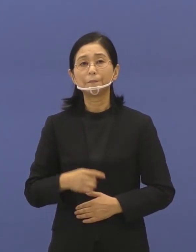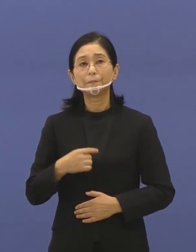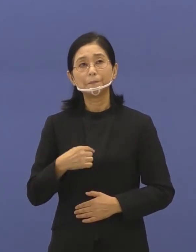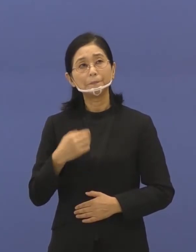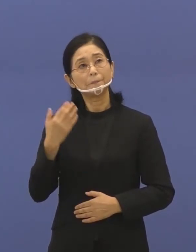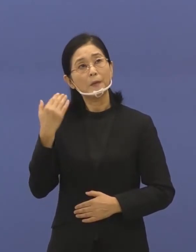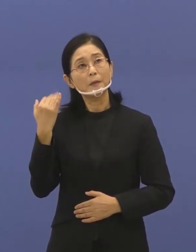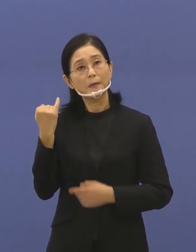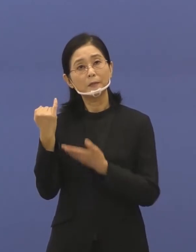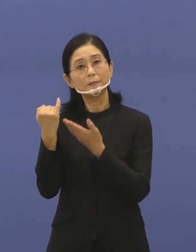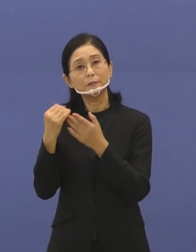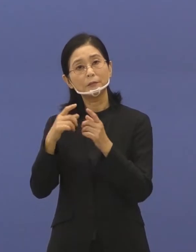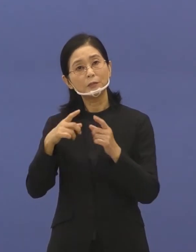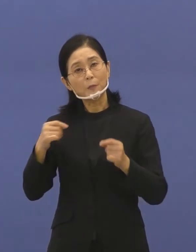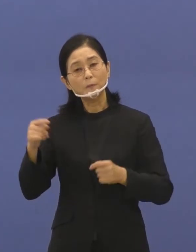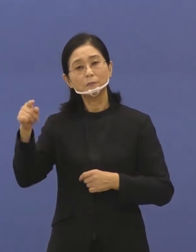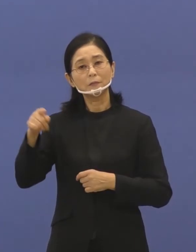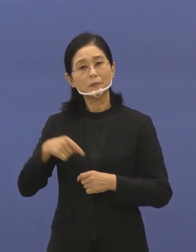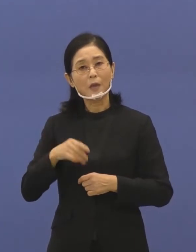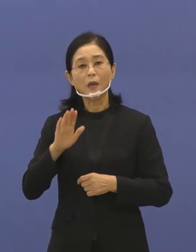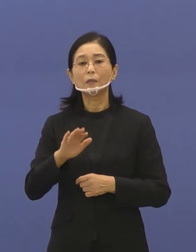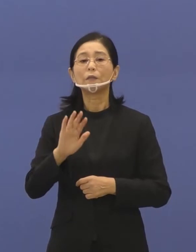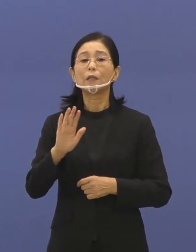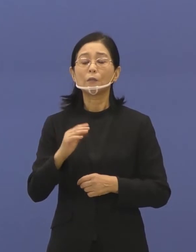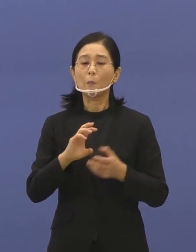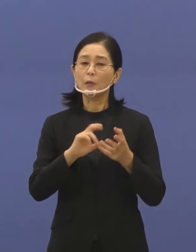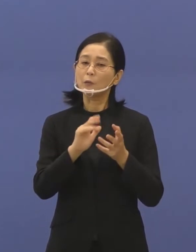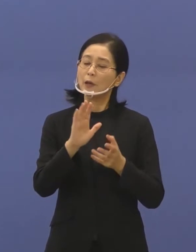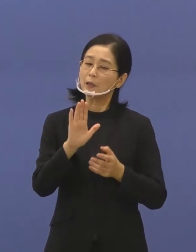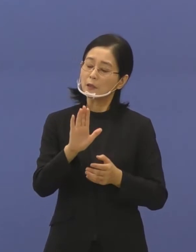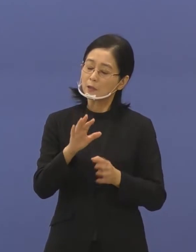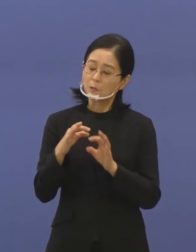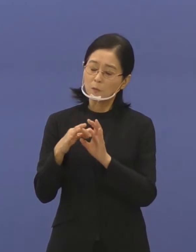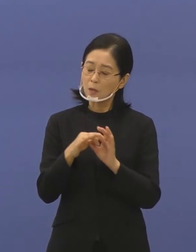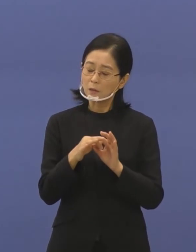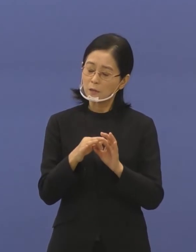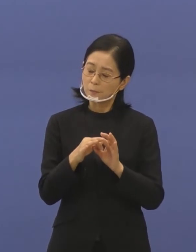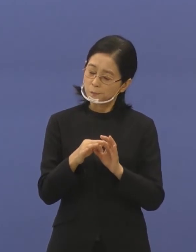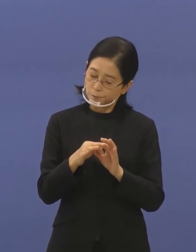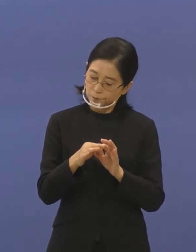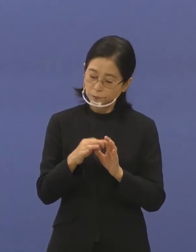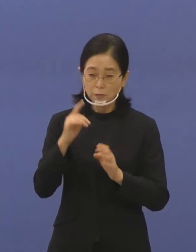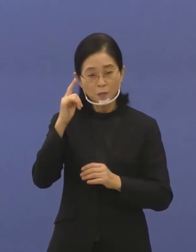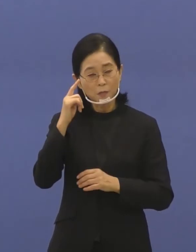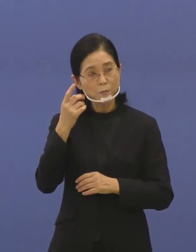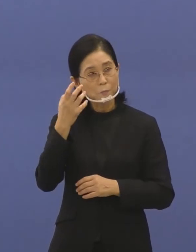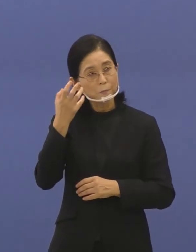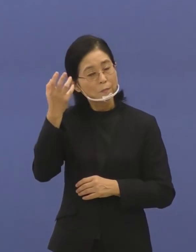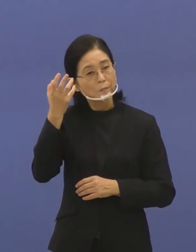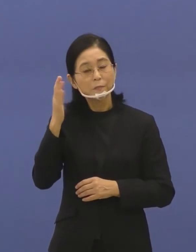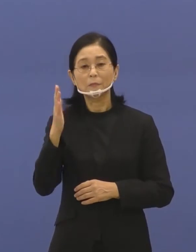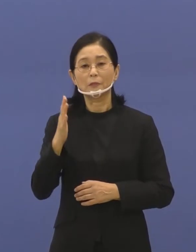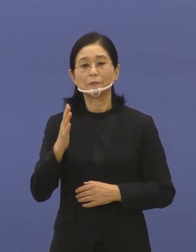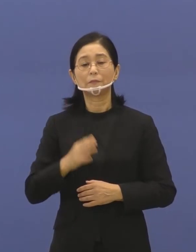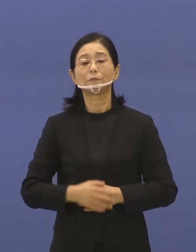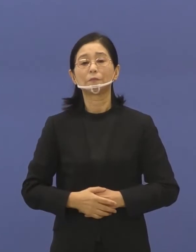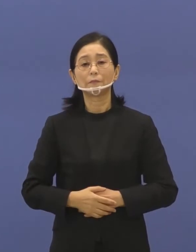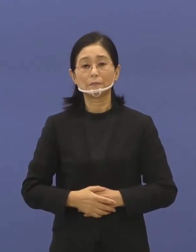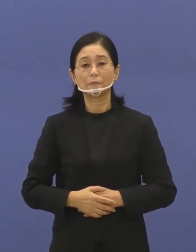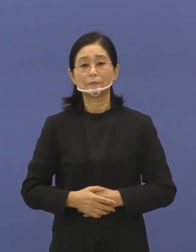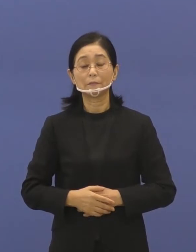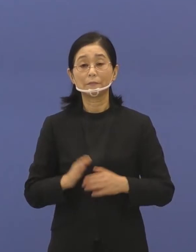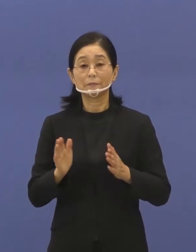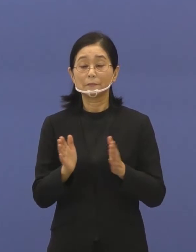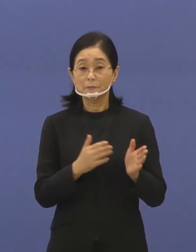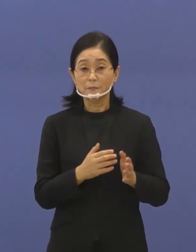されてはいるんですけど、岩手との関係というのはパッとこう思い出せるものはないんですが、ただ岩手県